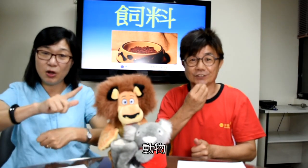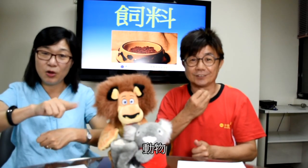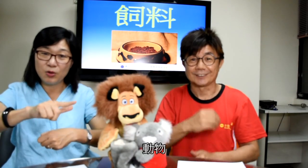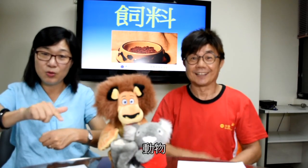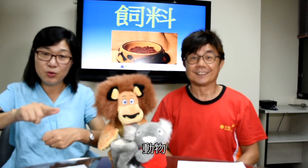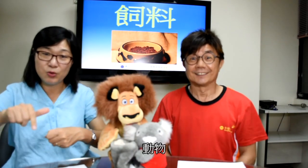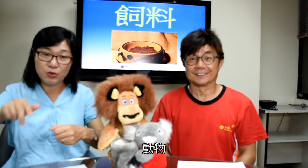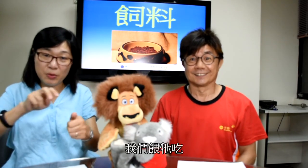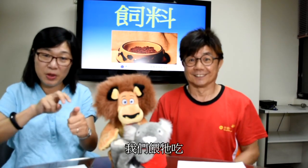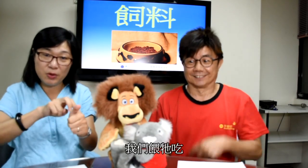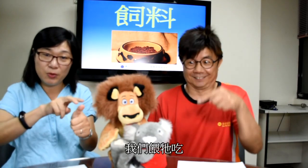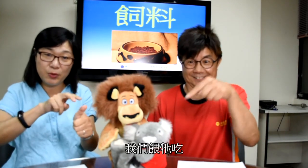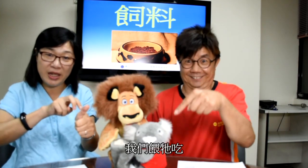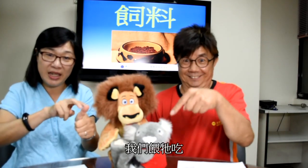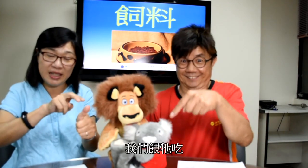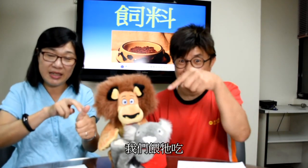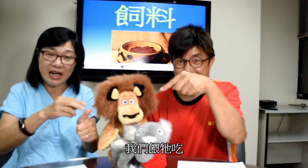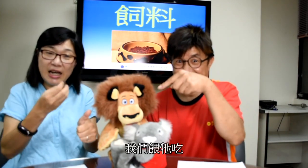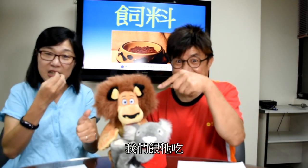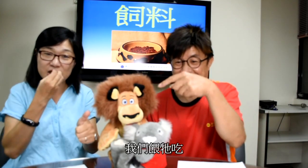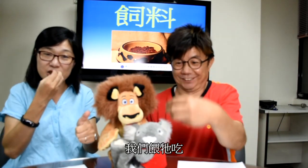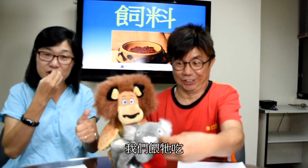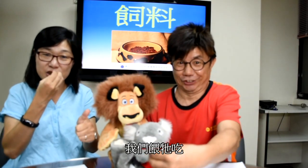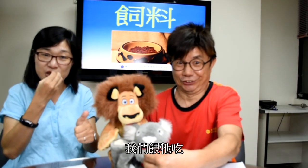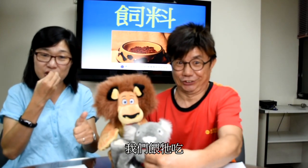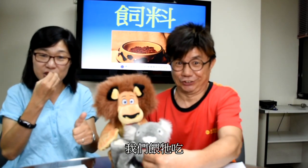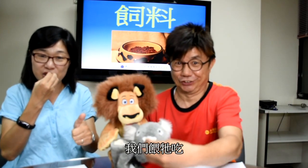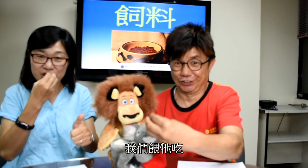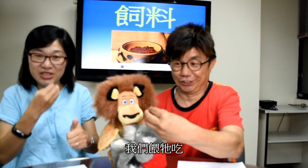动物我们喂它吃。